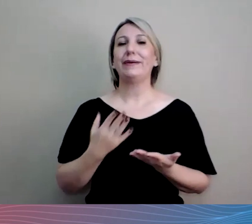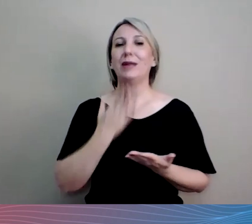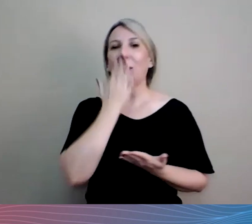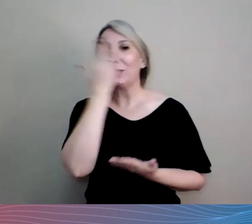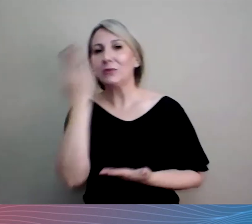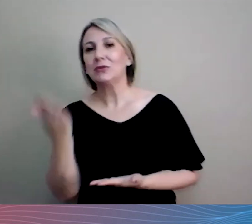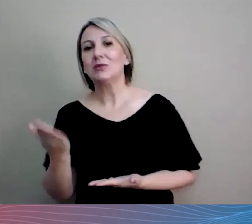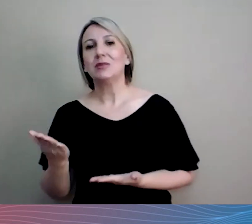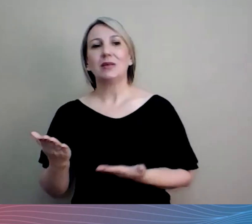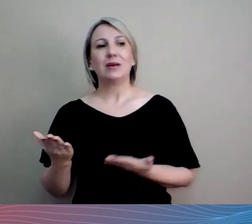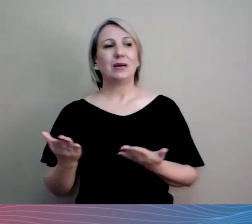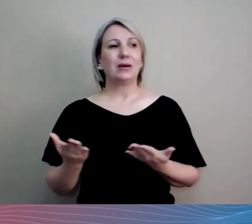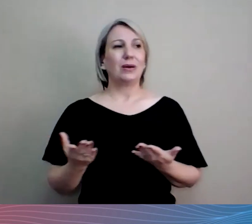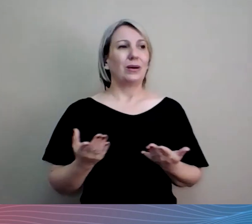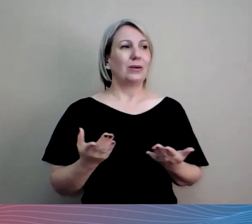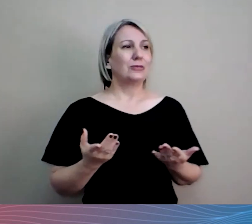vamos